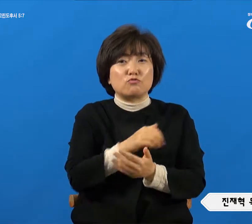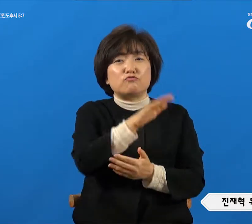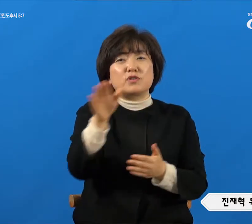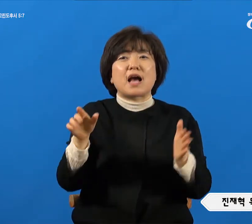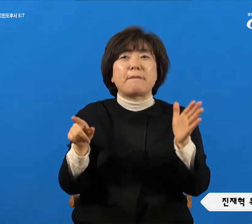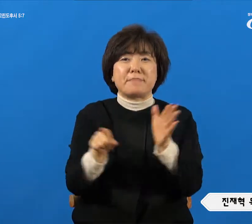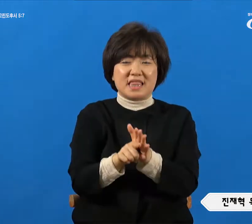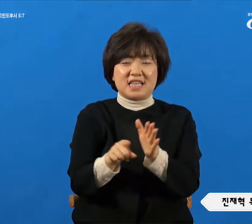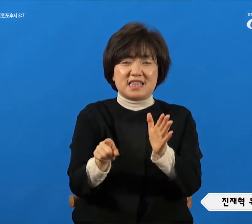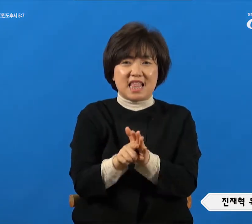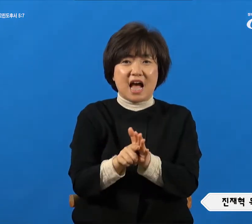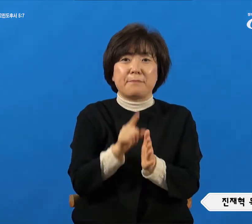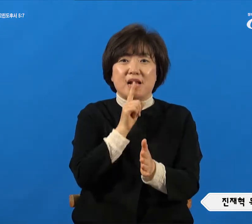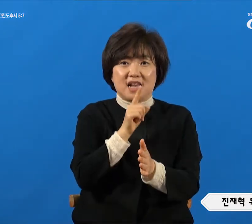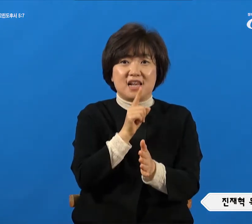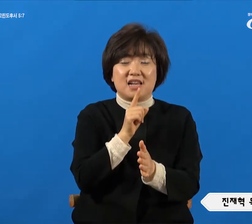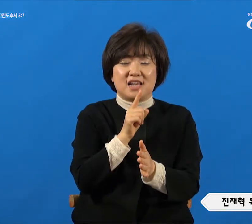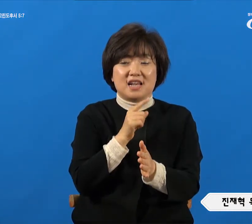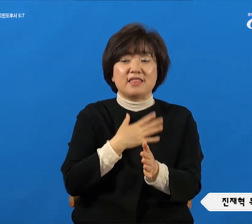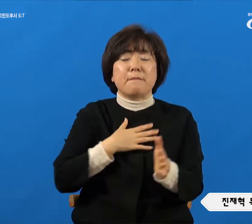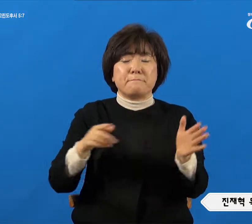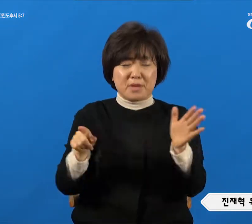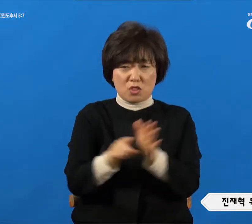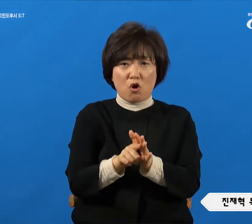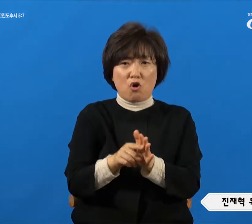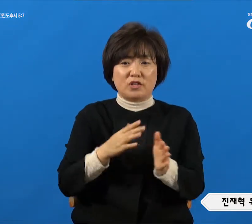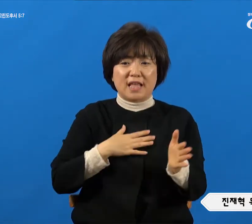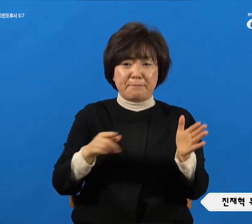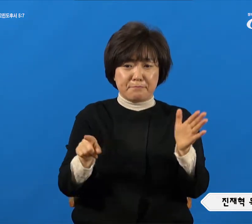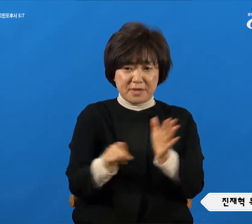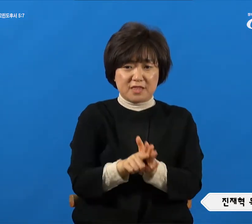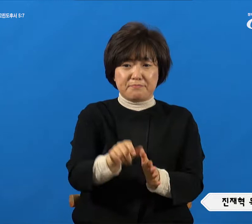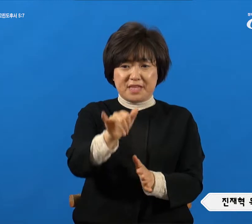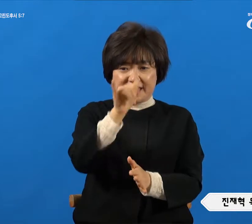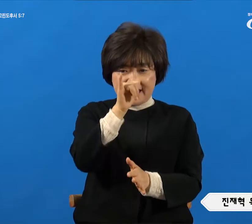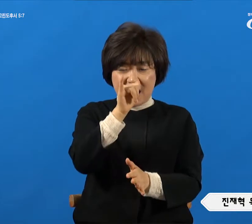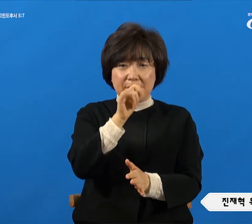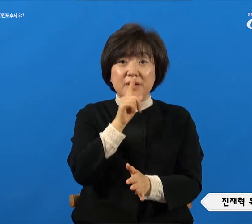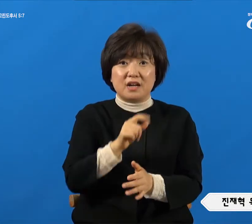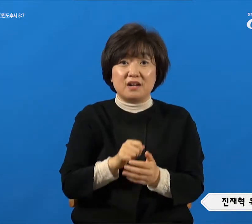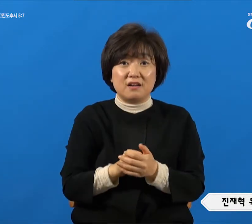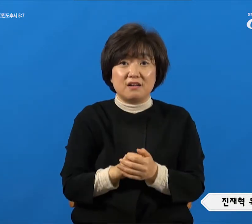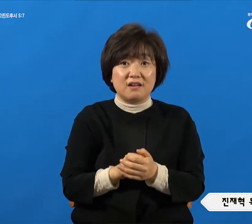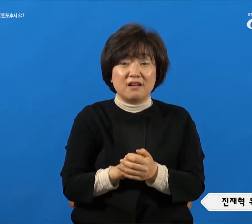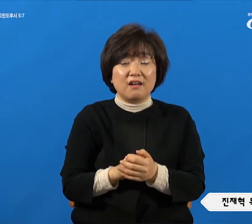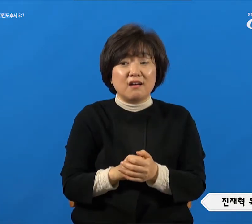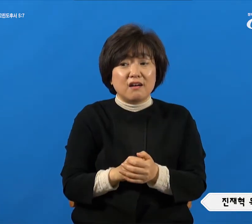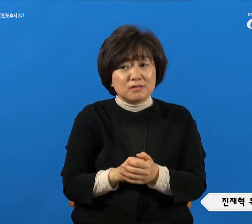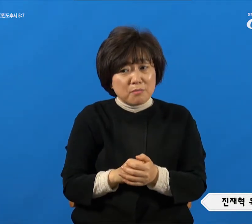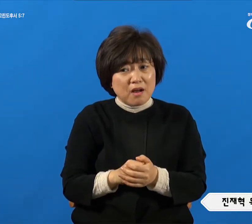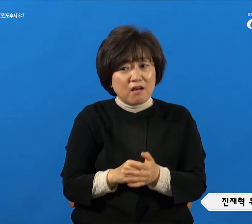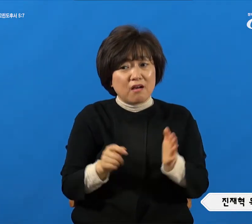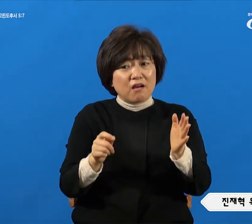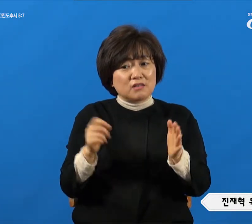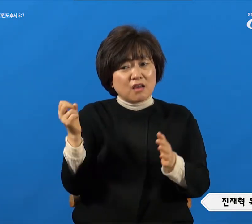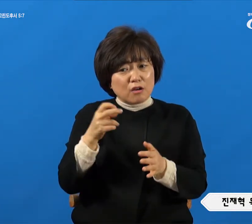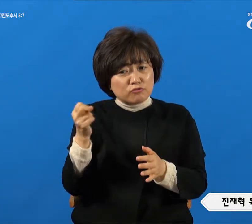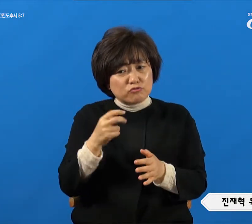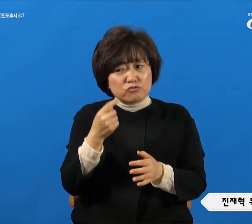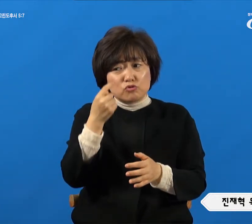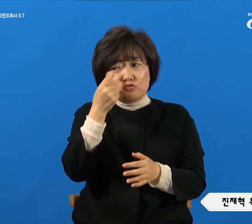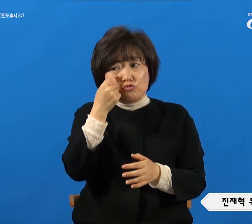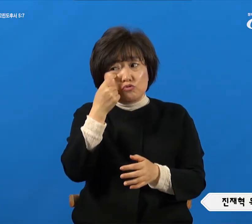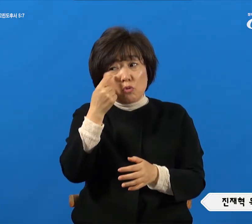우리가 믿노라고 이야기합니다. 믿음이 있다고 이야기합니다. 그런데 얼마나 자주 우리는 눈에